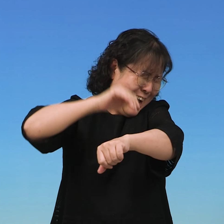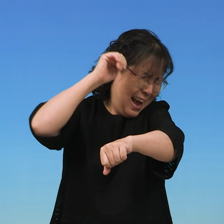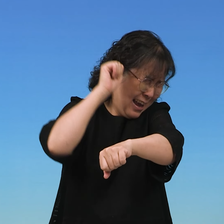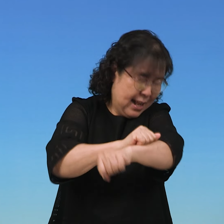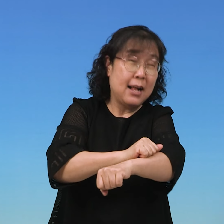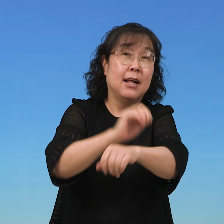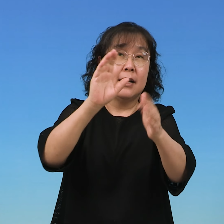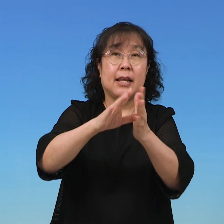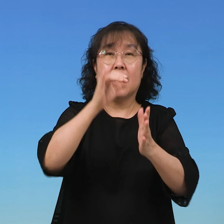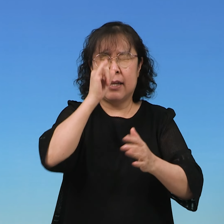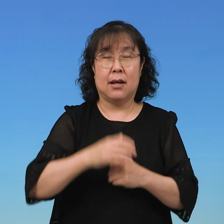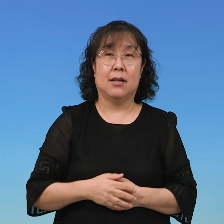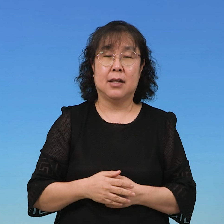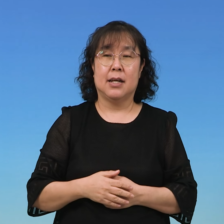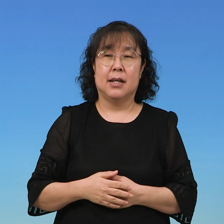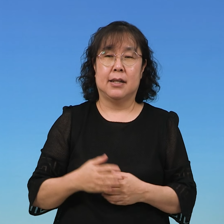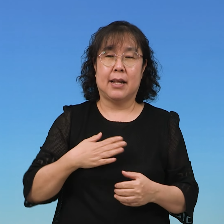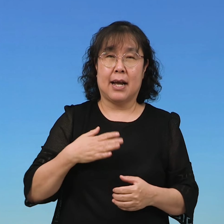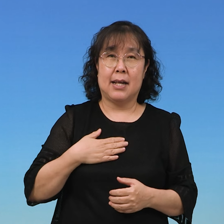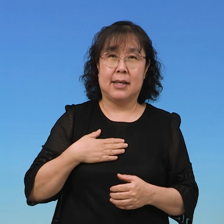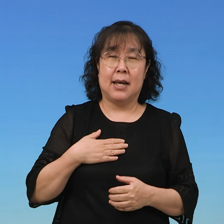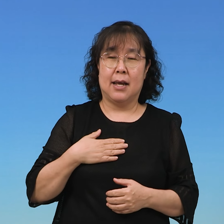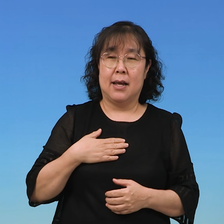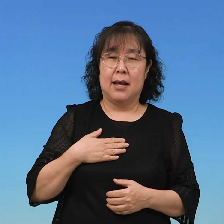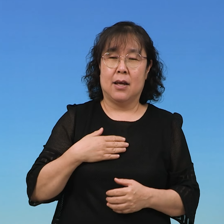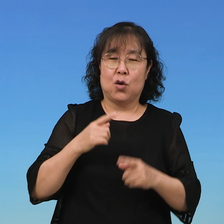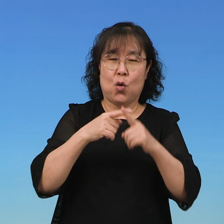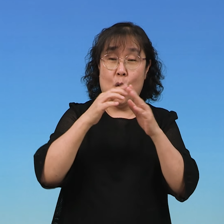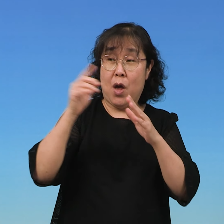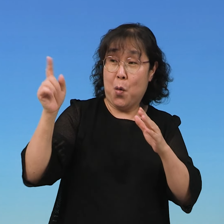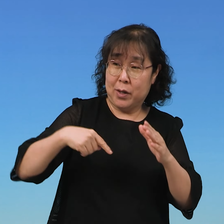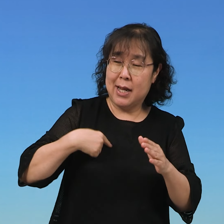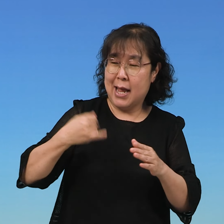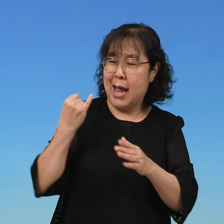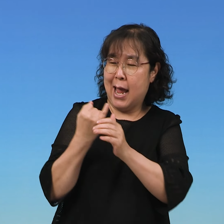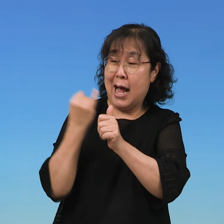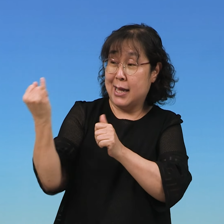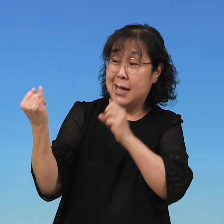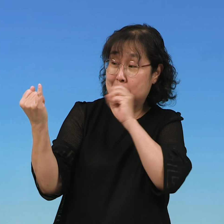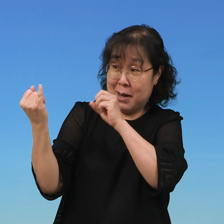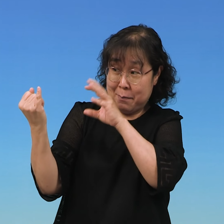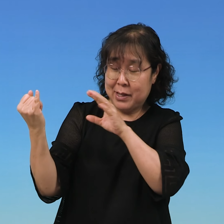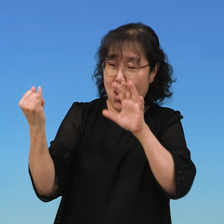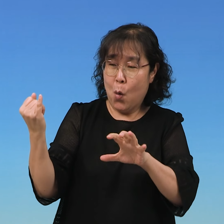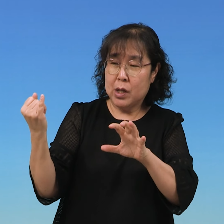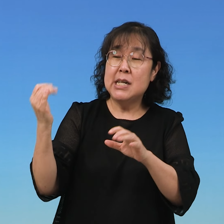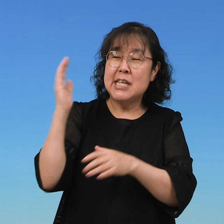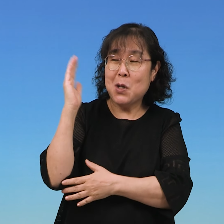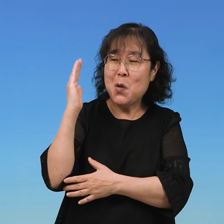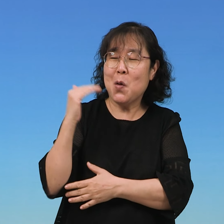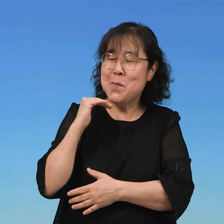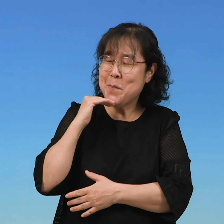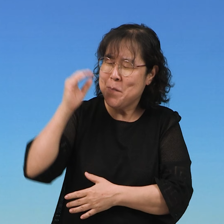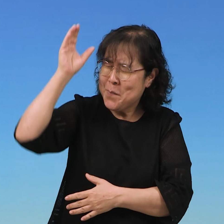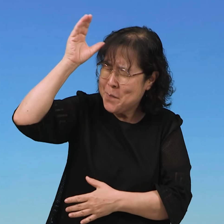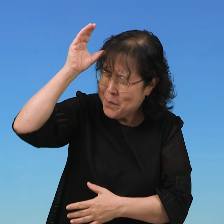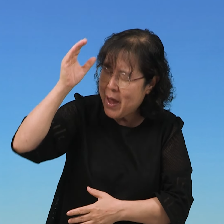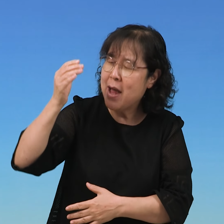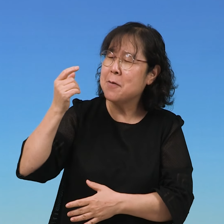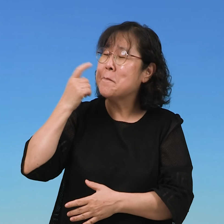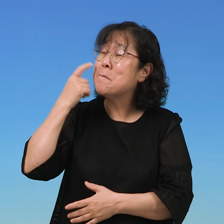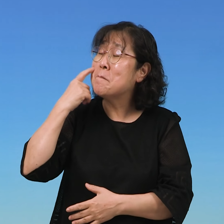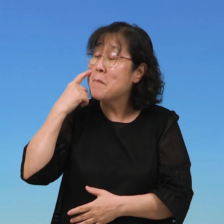자랑하고 싶어가지고 이제 가면서 오늘 설교는 기대해도 좋아, 이렇게 하고 이제 가요. 그러면 이제 또